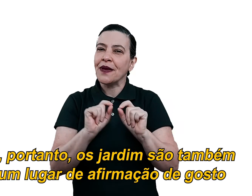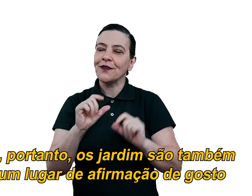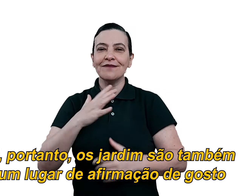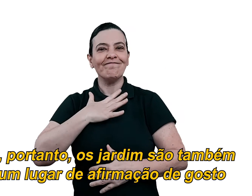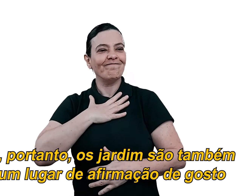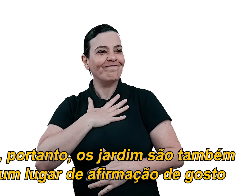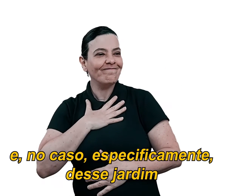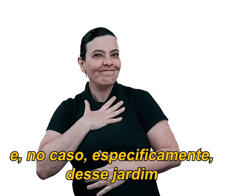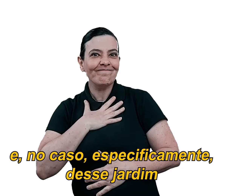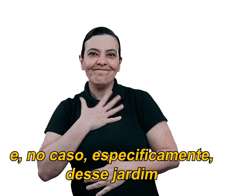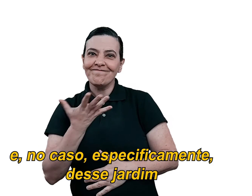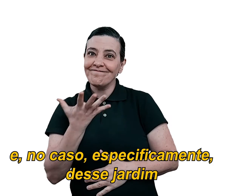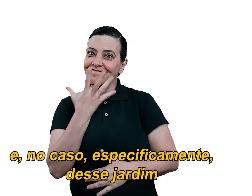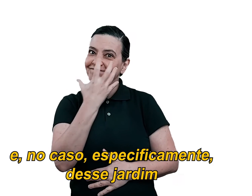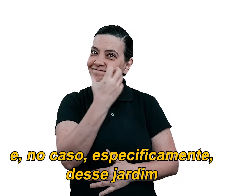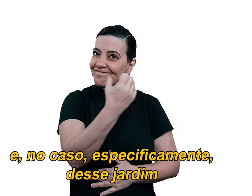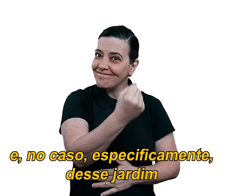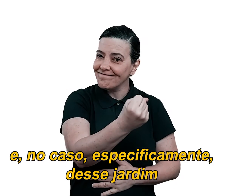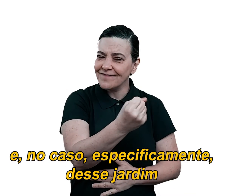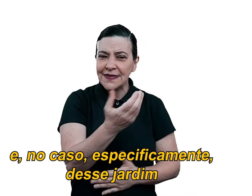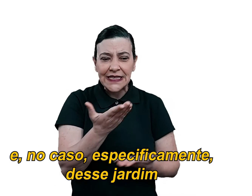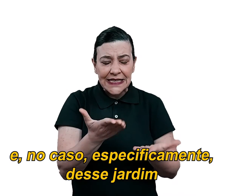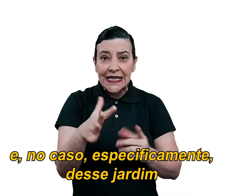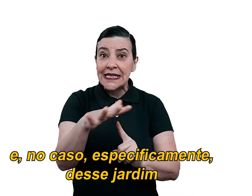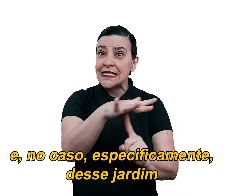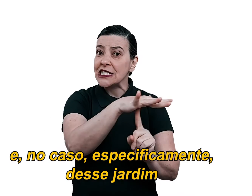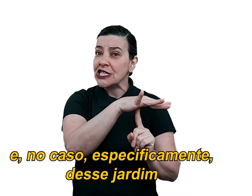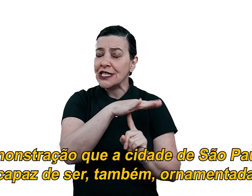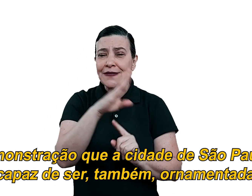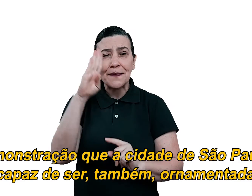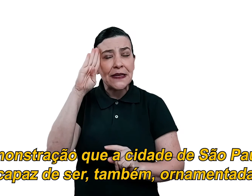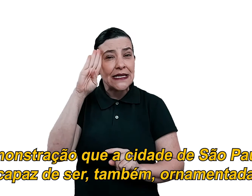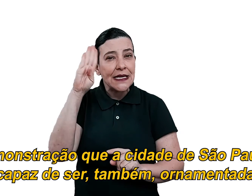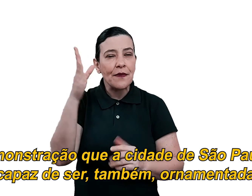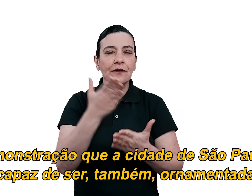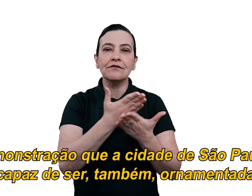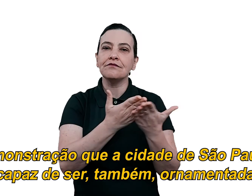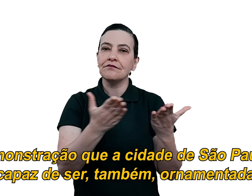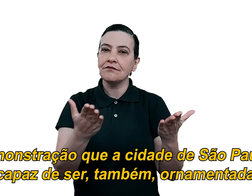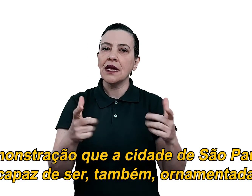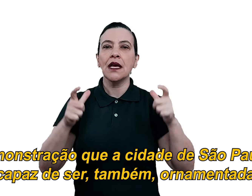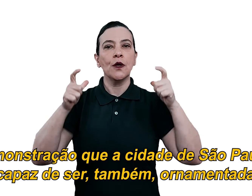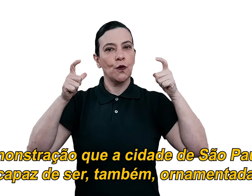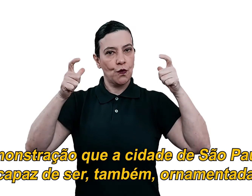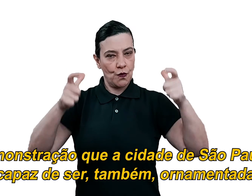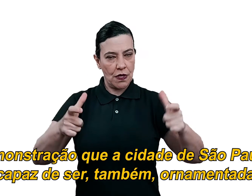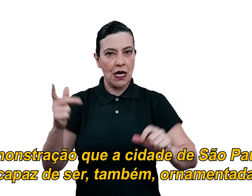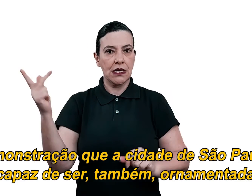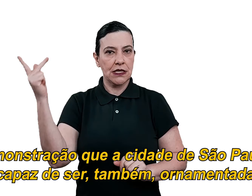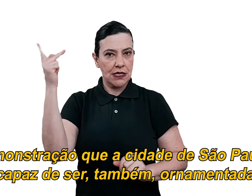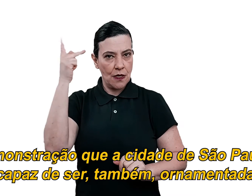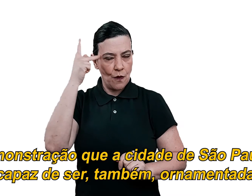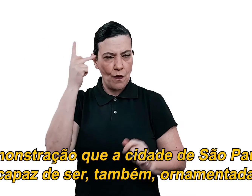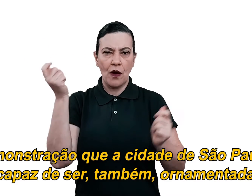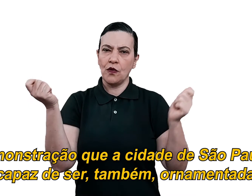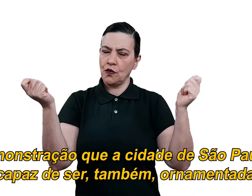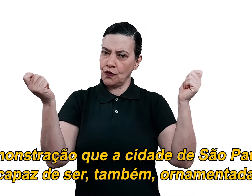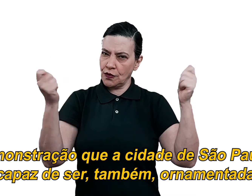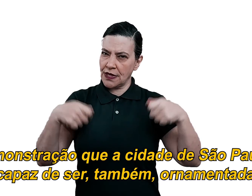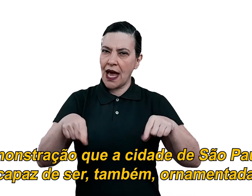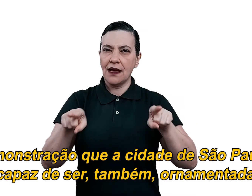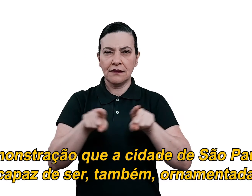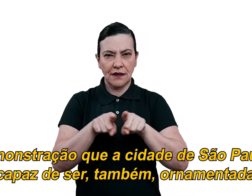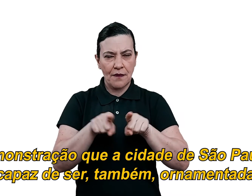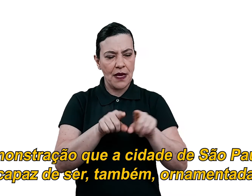afirmação de gosto, né? E no caso especificamente desse jardim, de demonstração que a cidade de São Paulo era capaz de ser